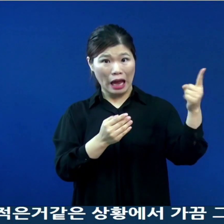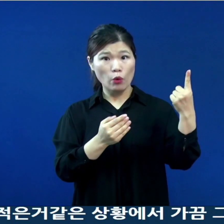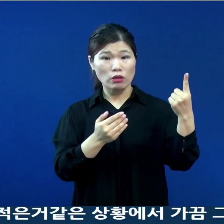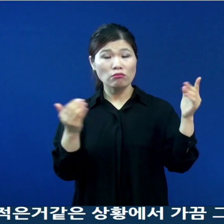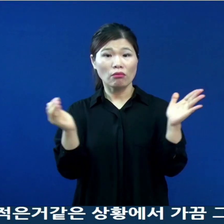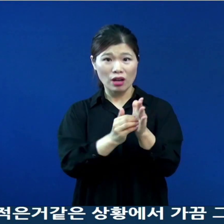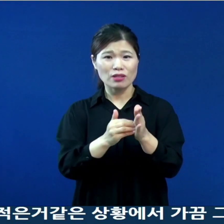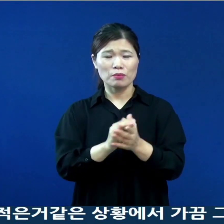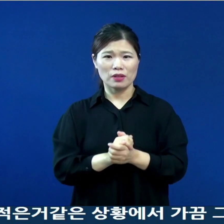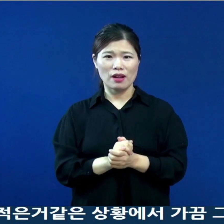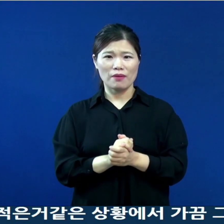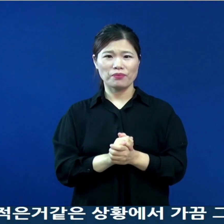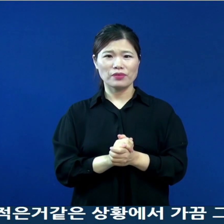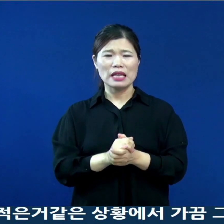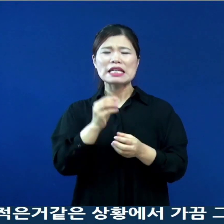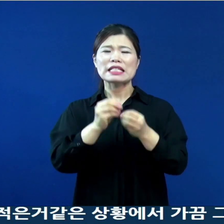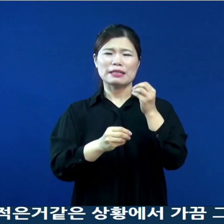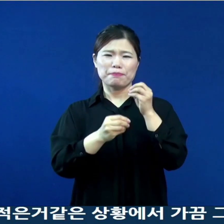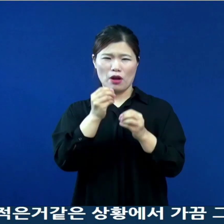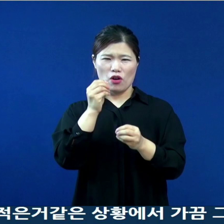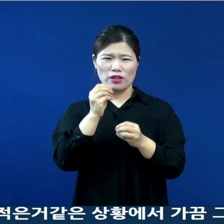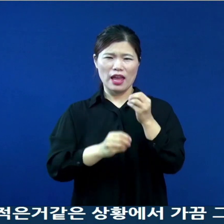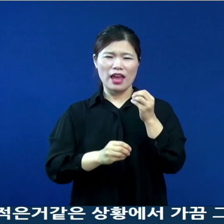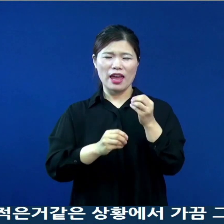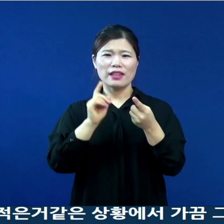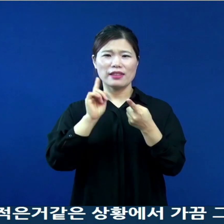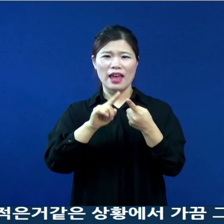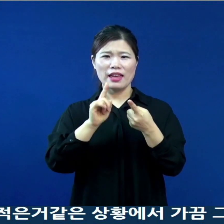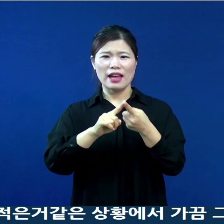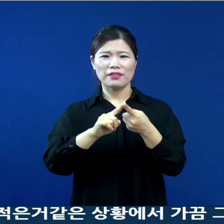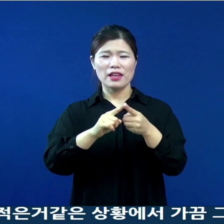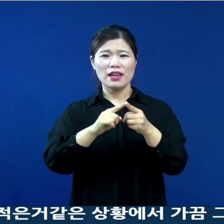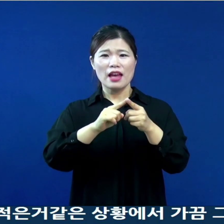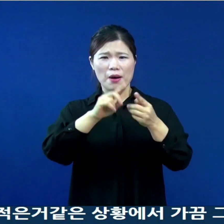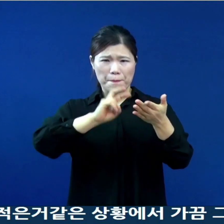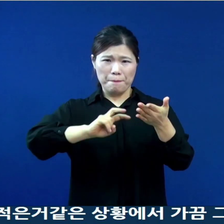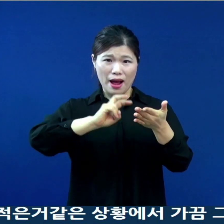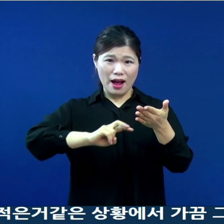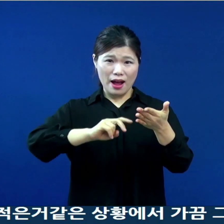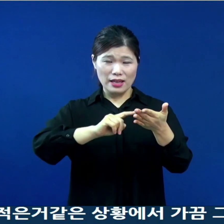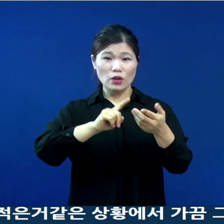그 노래들이 시편에 여러 차례 걸쳐서 기록이 되고 있는데